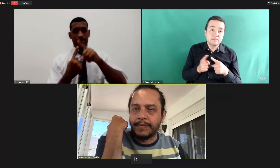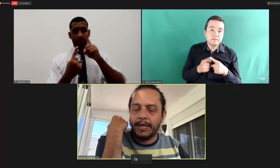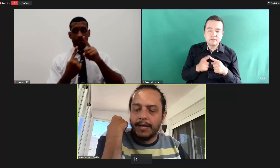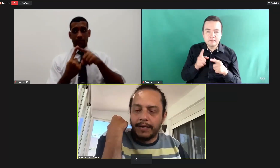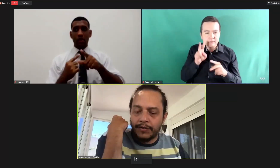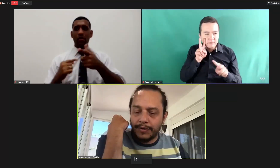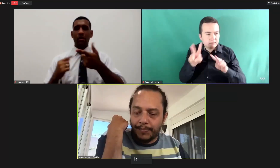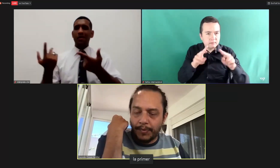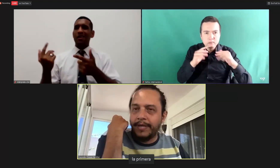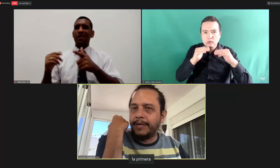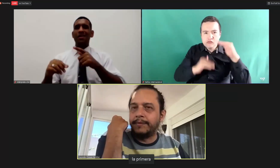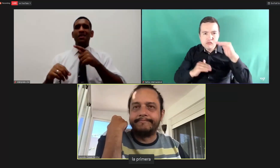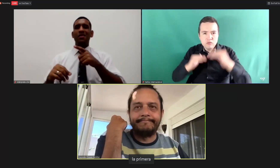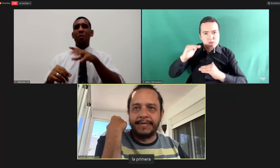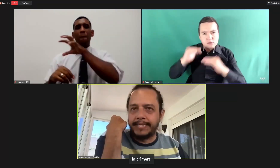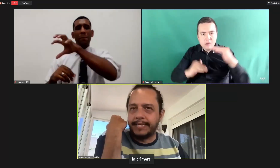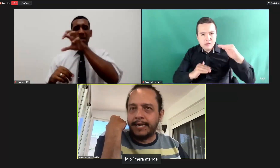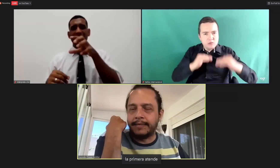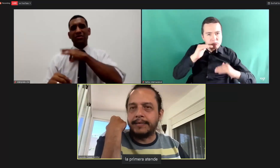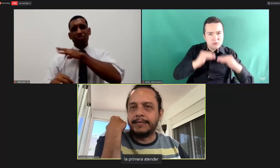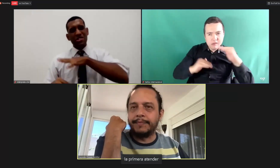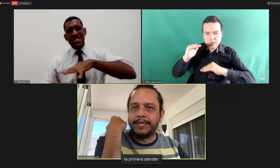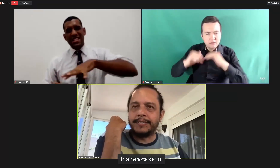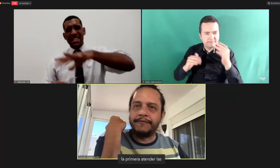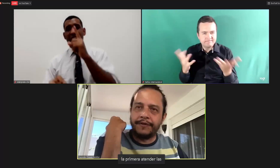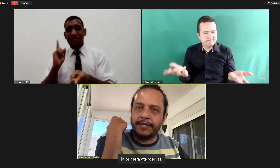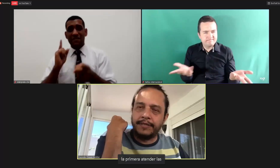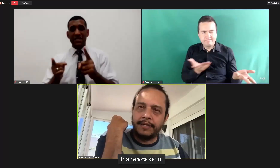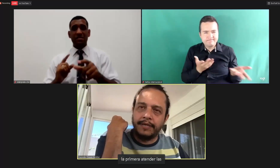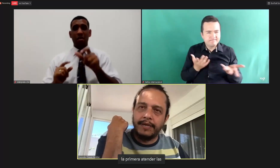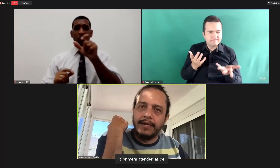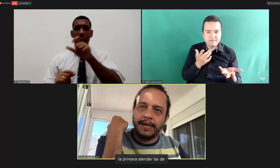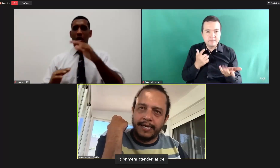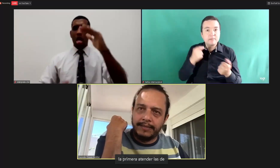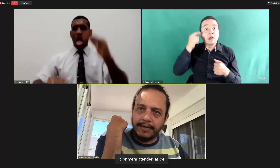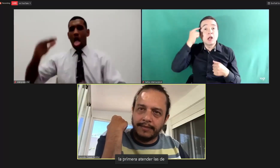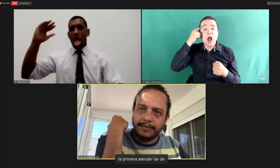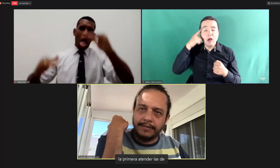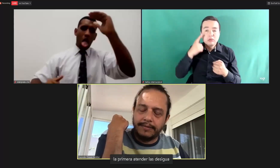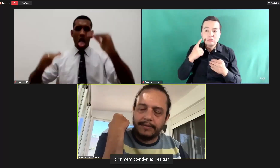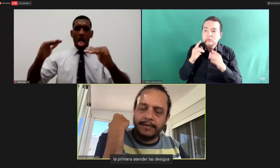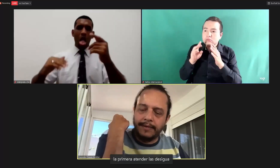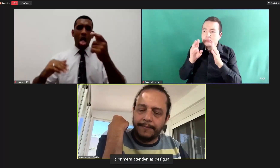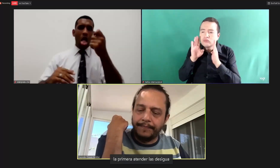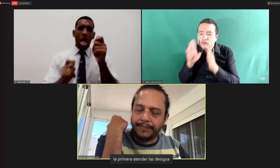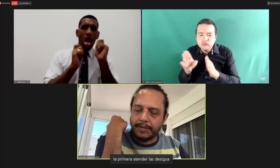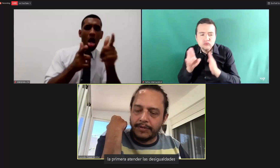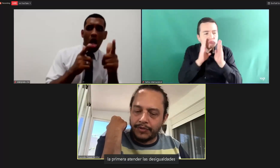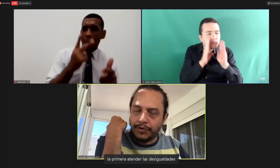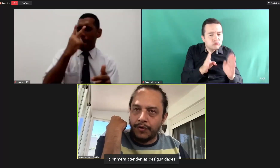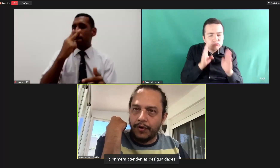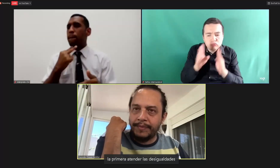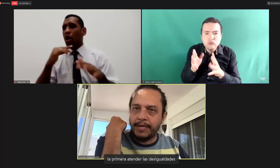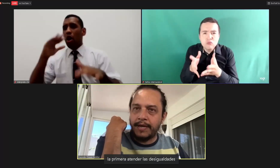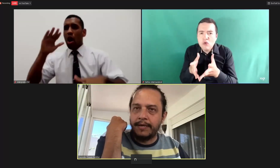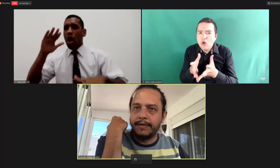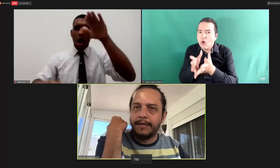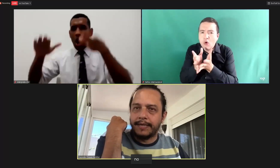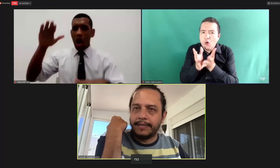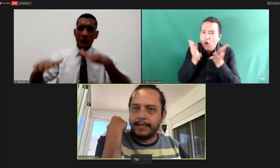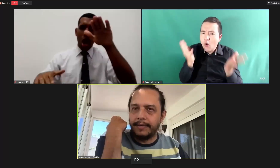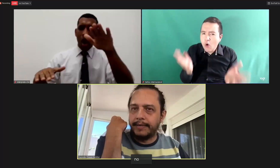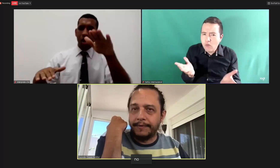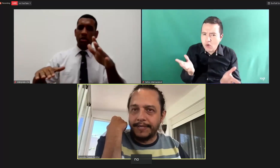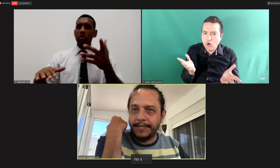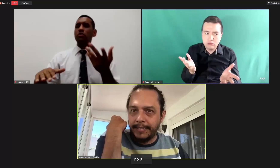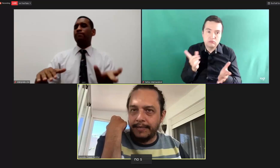desigualdades. No se puede pensar que se puede hacer frente a esta crisis socioeconómica